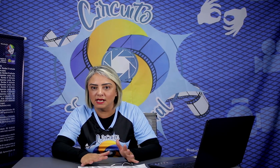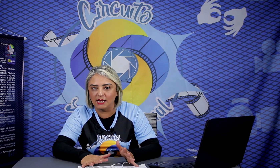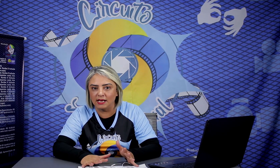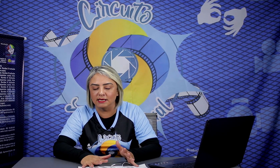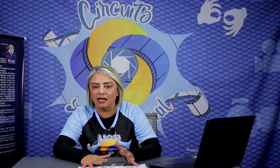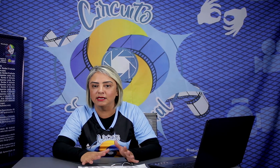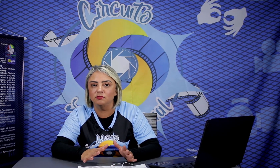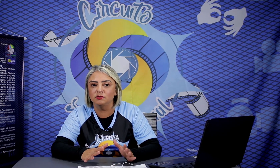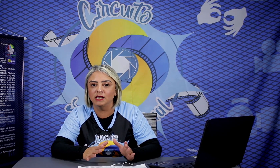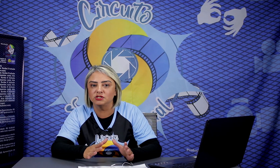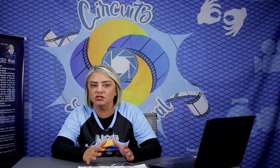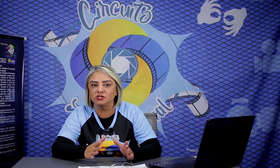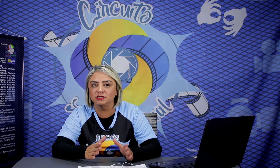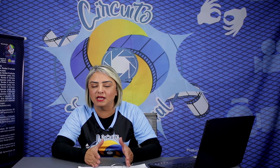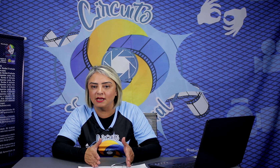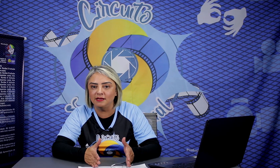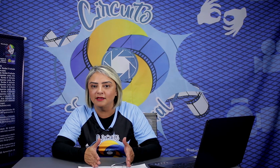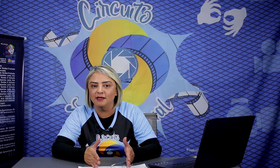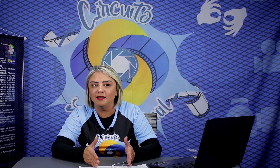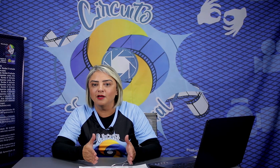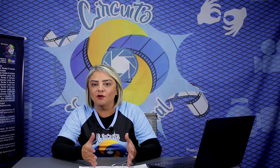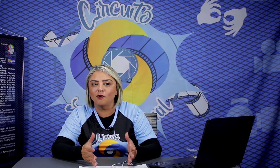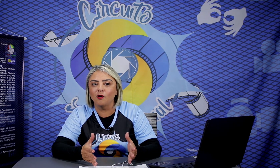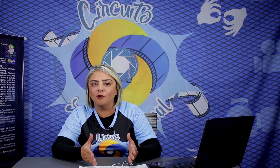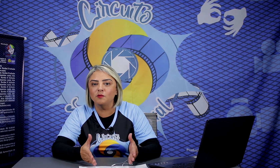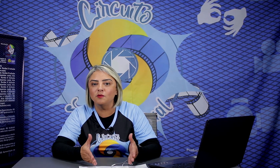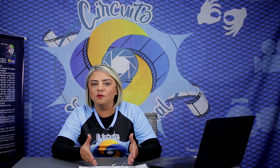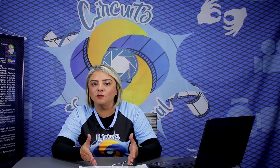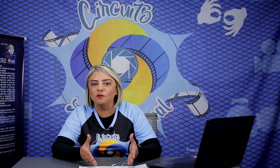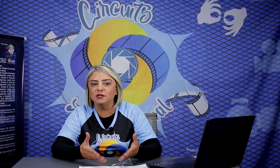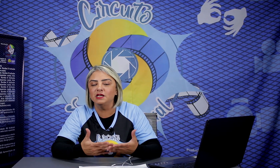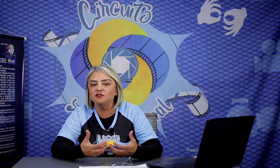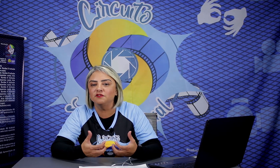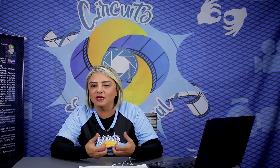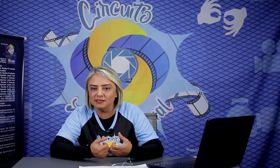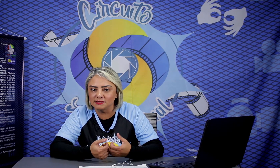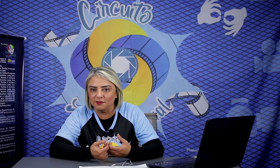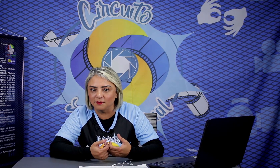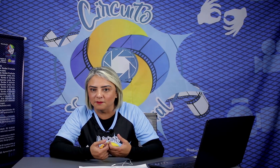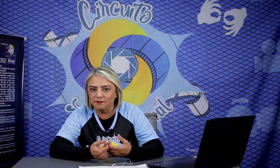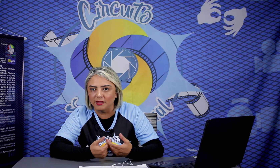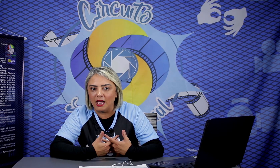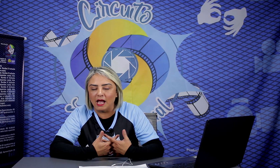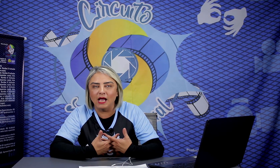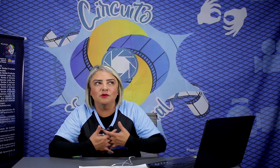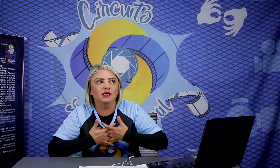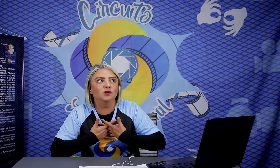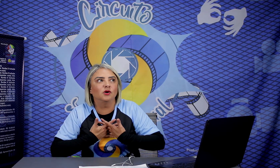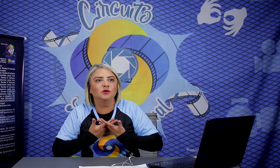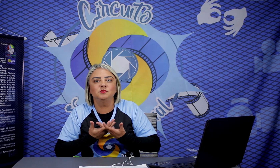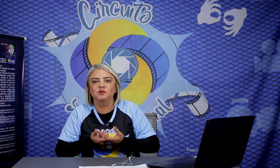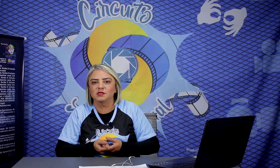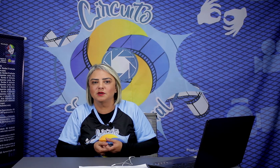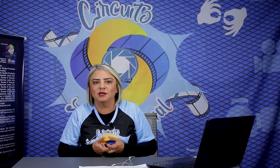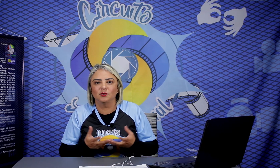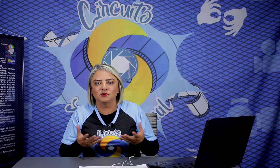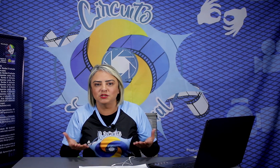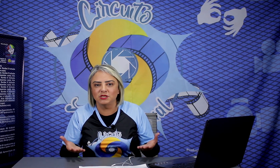área, aquilo que a gente tem como identificação. Ah, eu adoro música, eu adoro